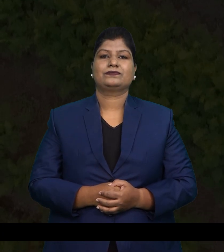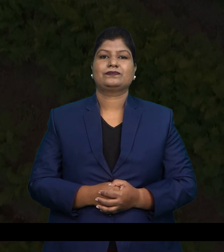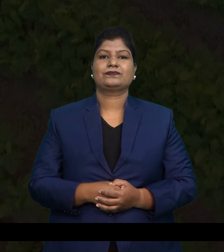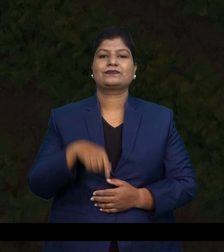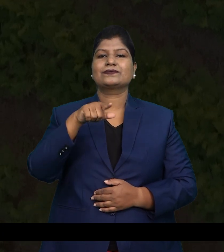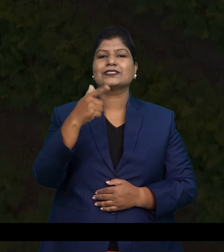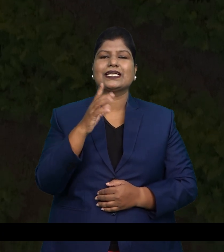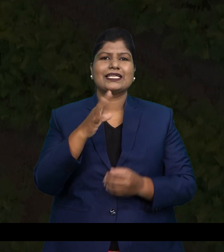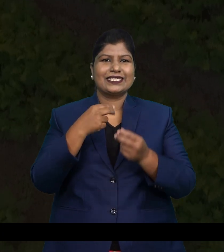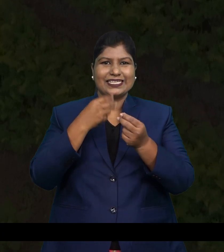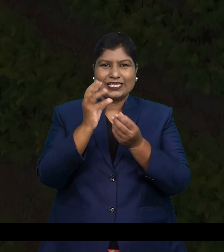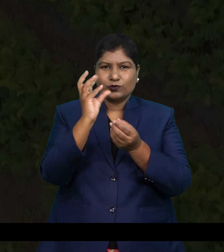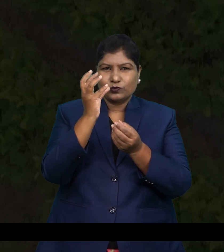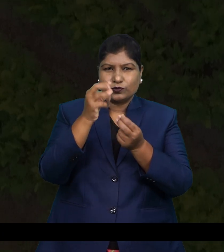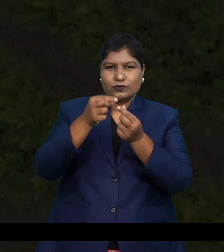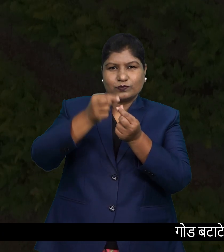सलगम,